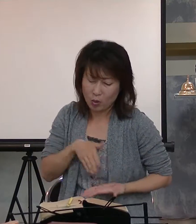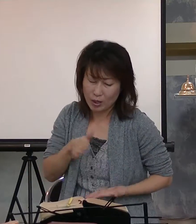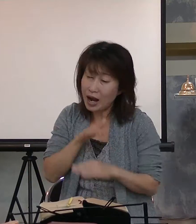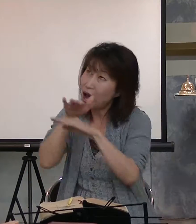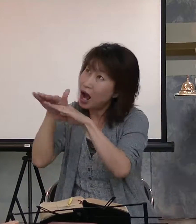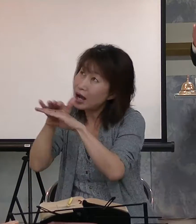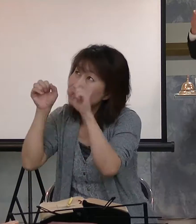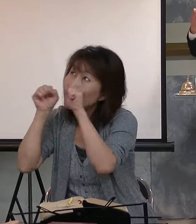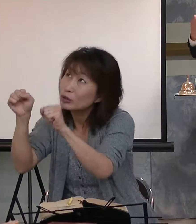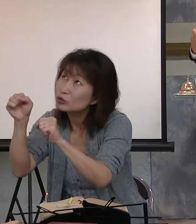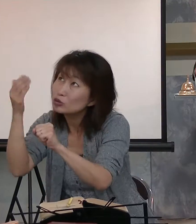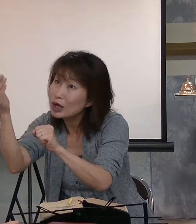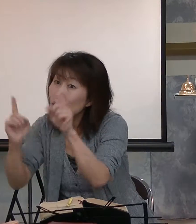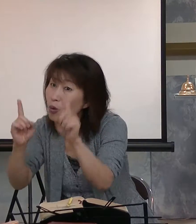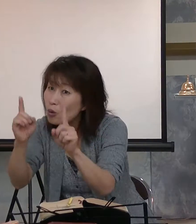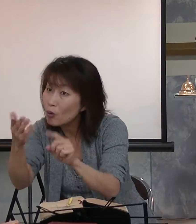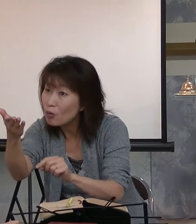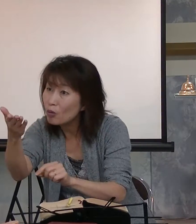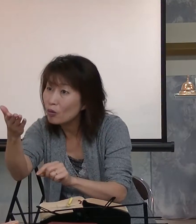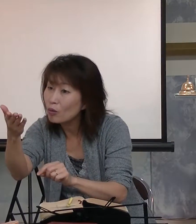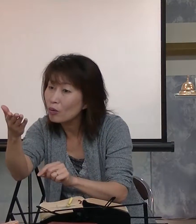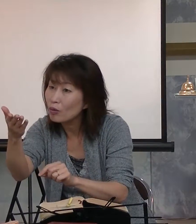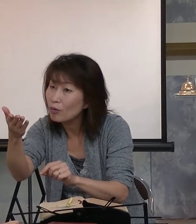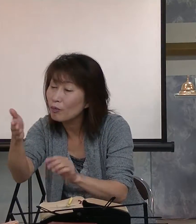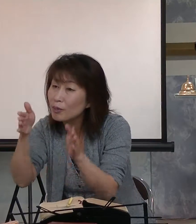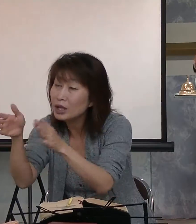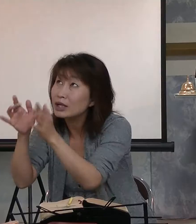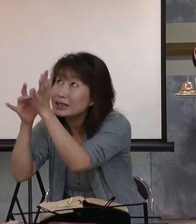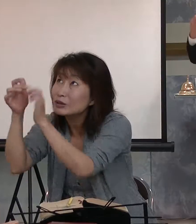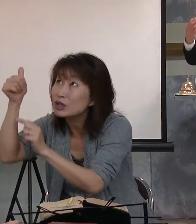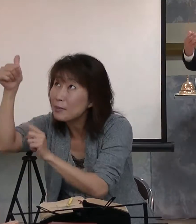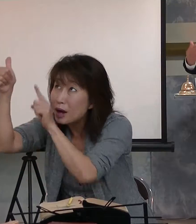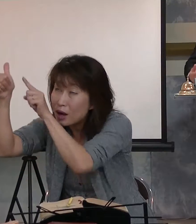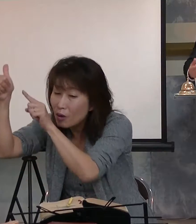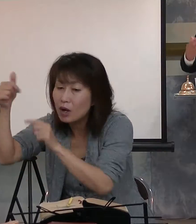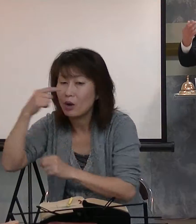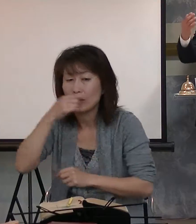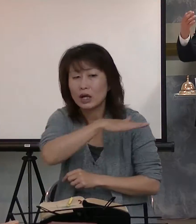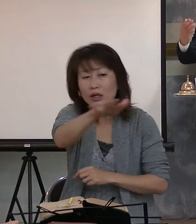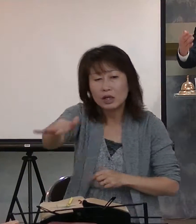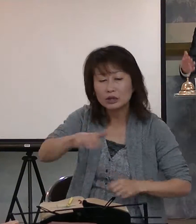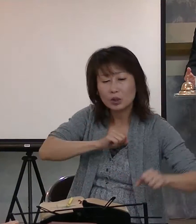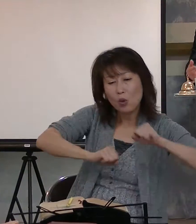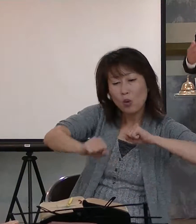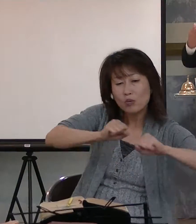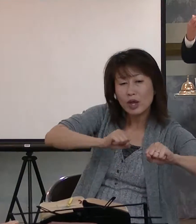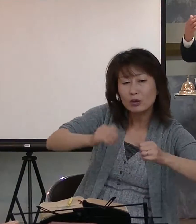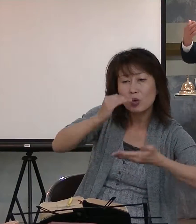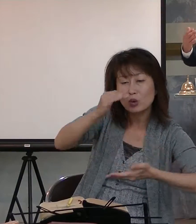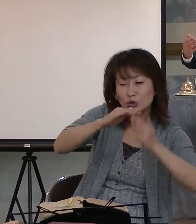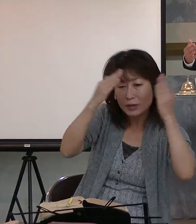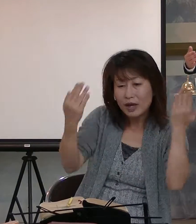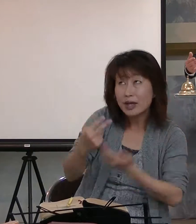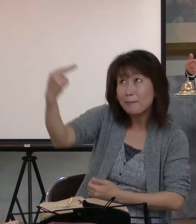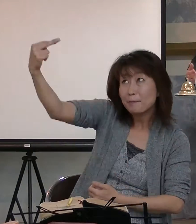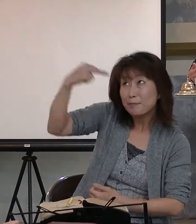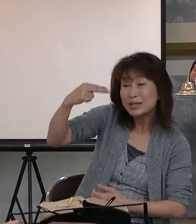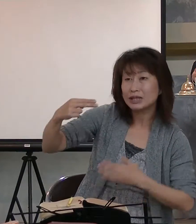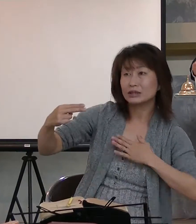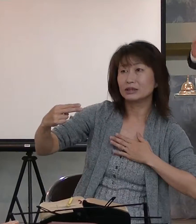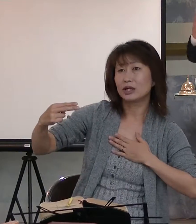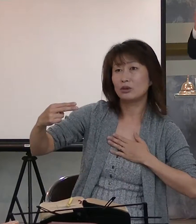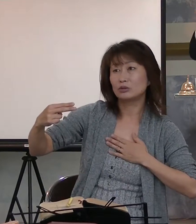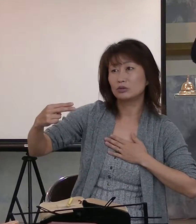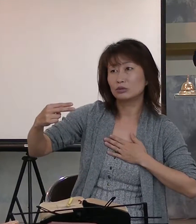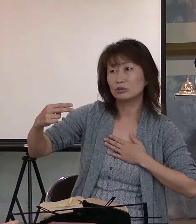まだその方は我々は行われていることすべてを知っていらっしゃって